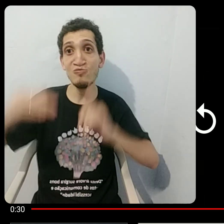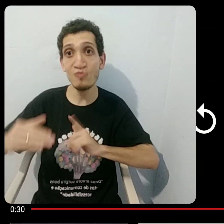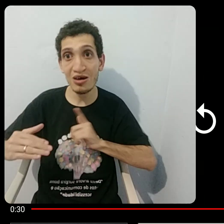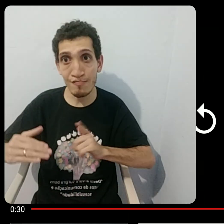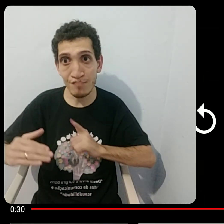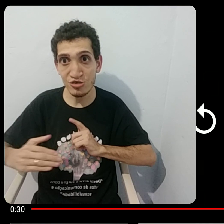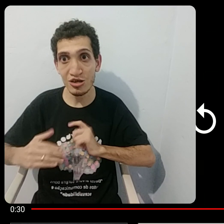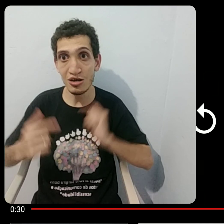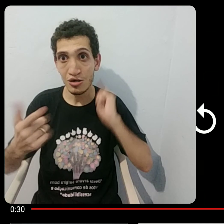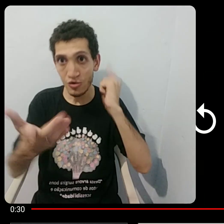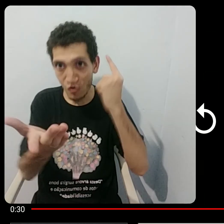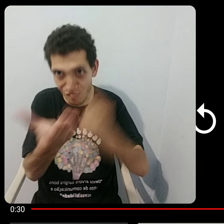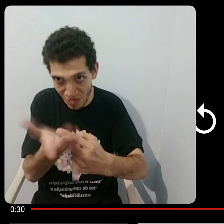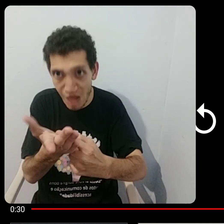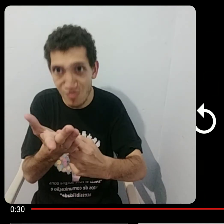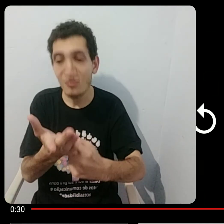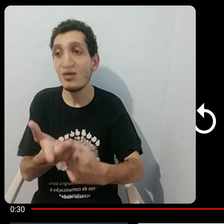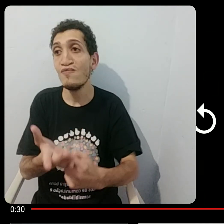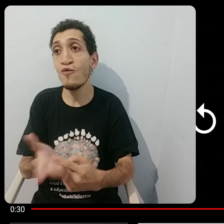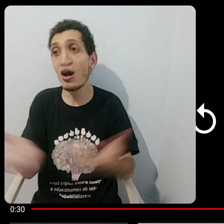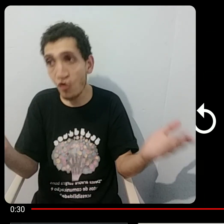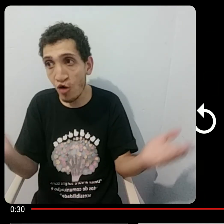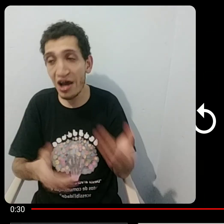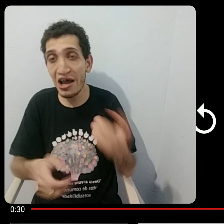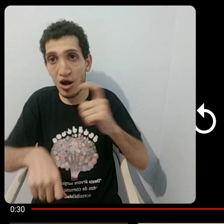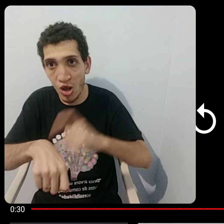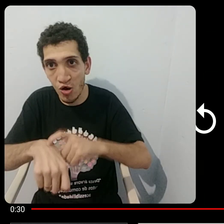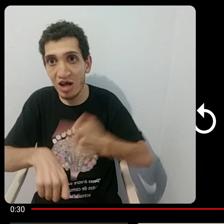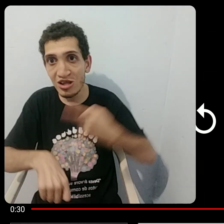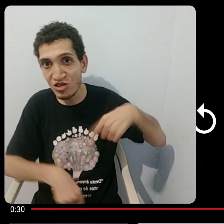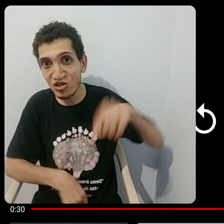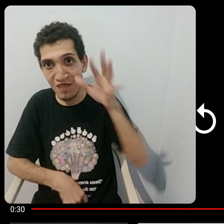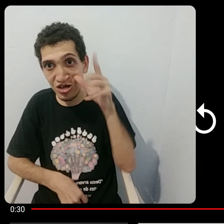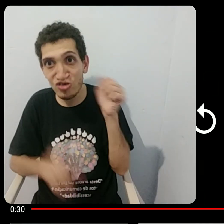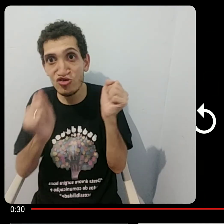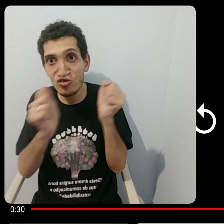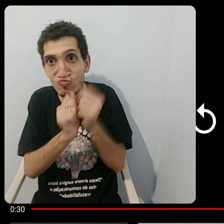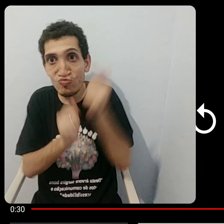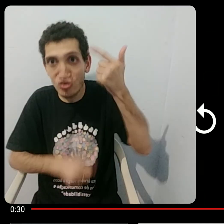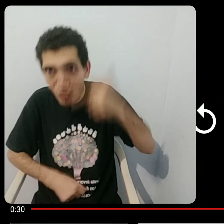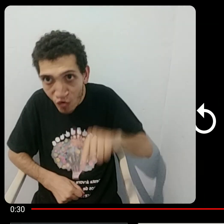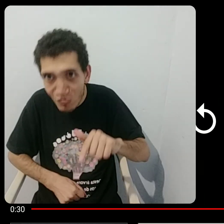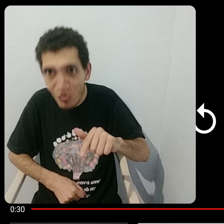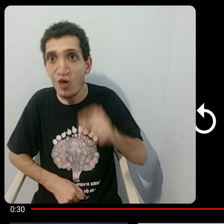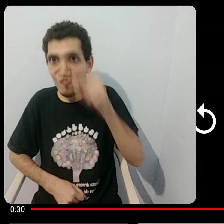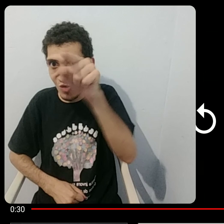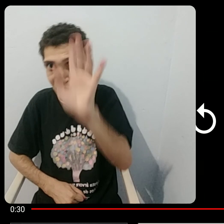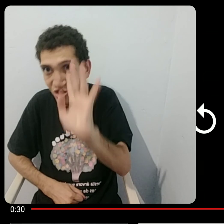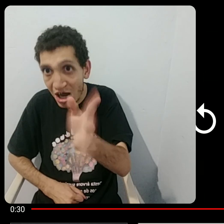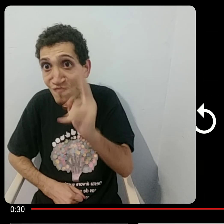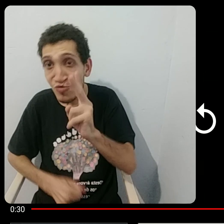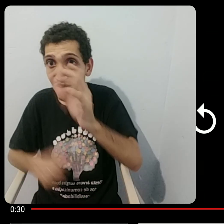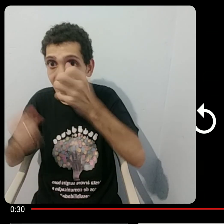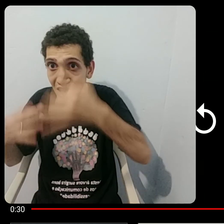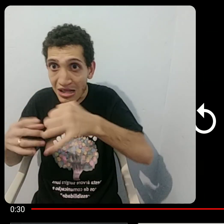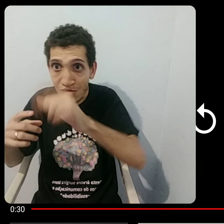com a gramática. Combinado? Então, agora é a hora que a gente vai assistir junto de novo. Você já viu a explicação de